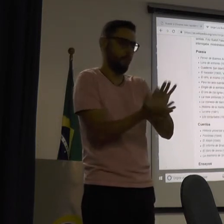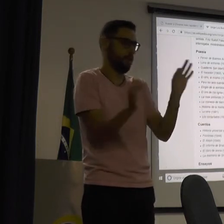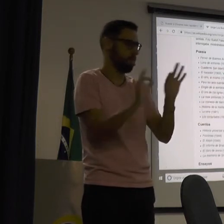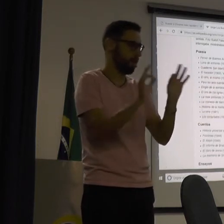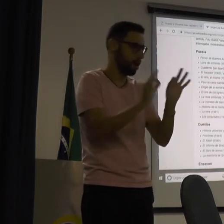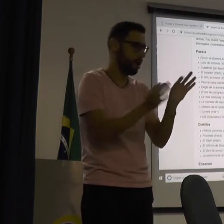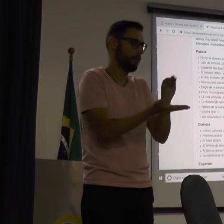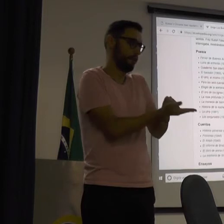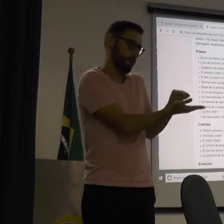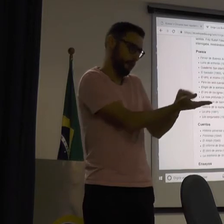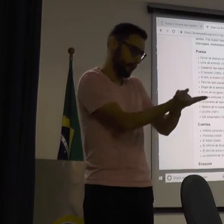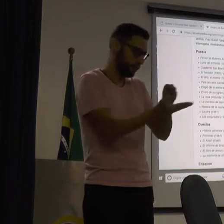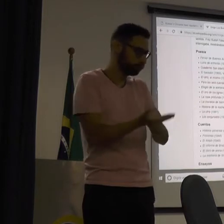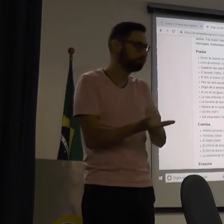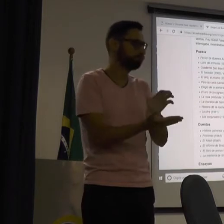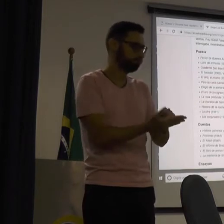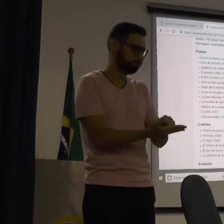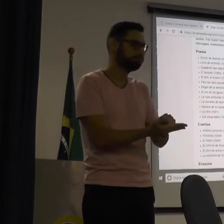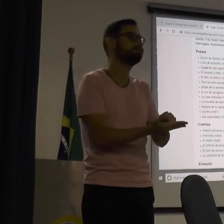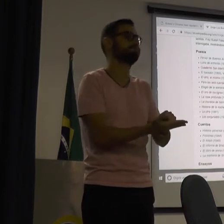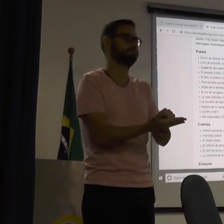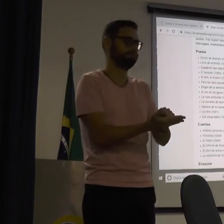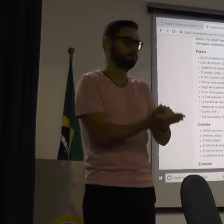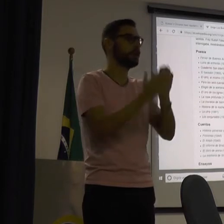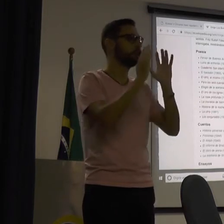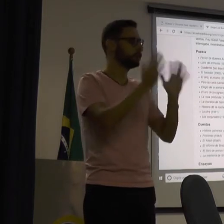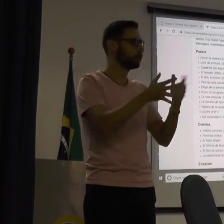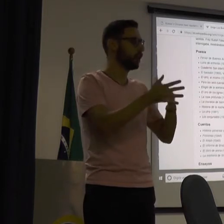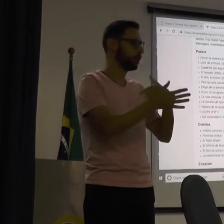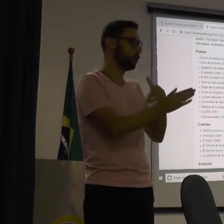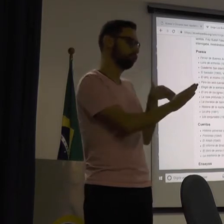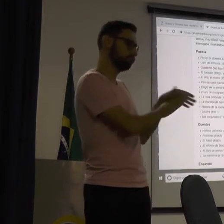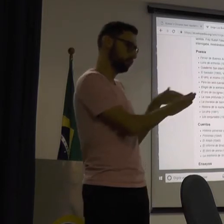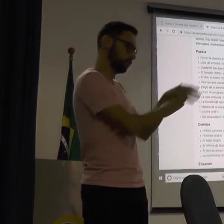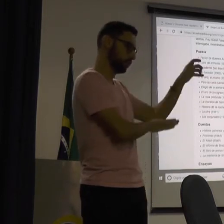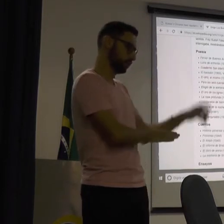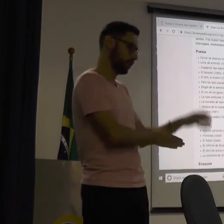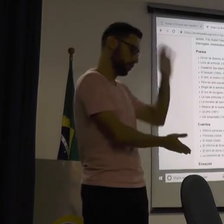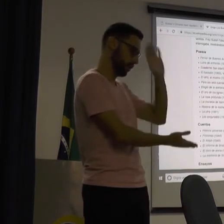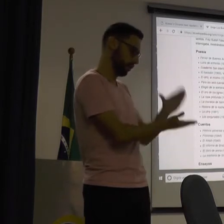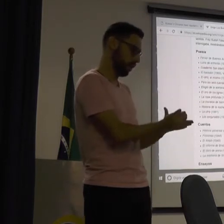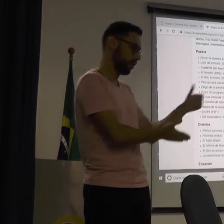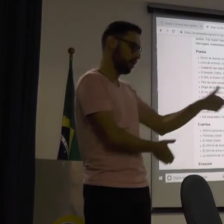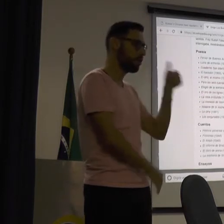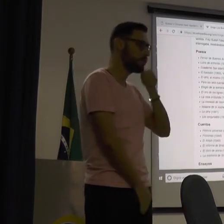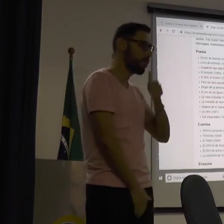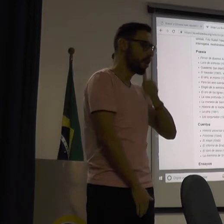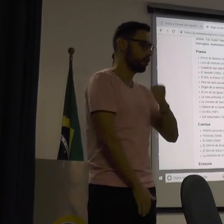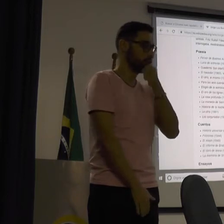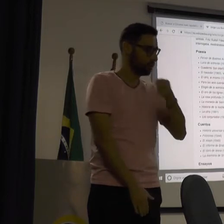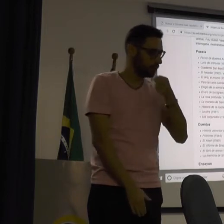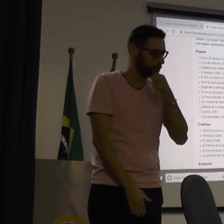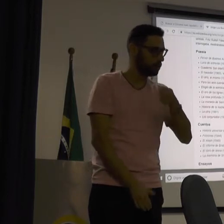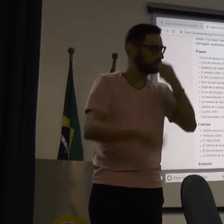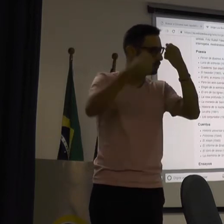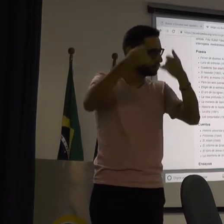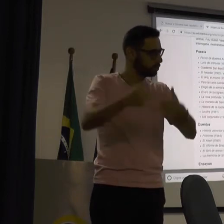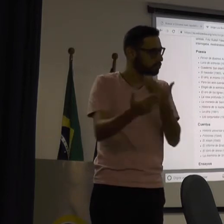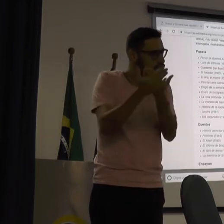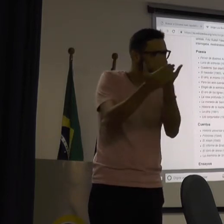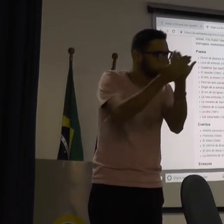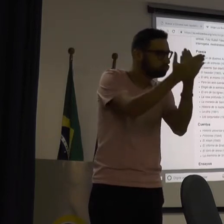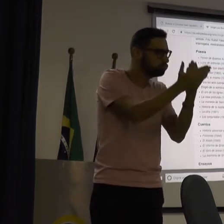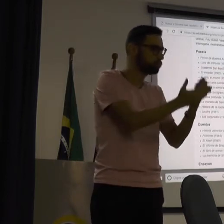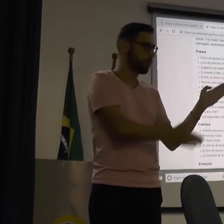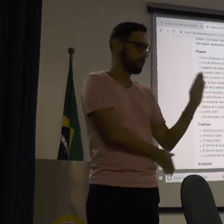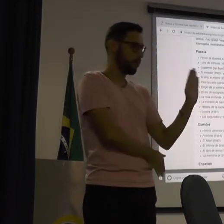da Daisy Fogel, que é atualmente professora de jornalismo. Ela fez sobre Borges em entrevista, que ela examinou na